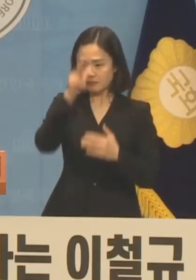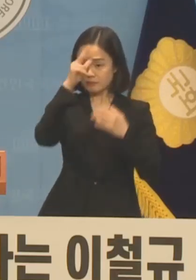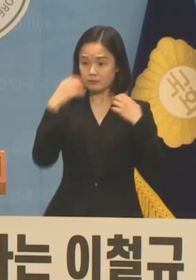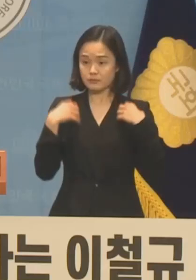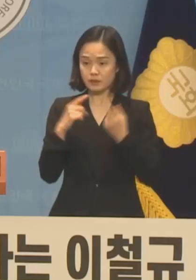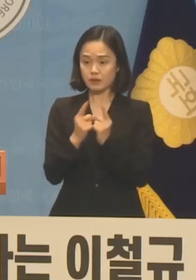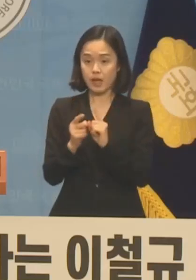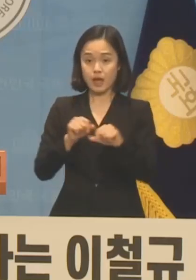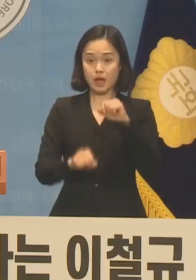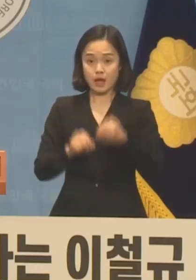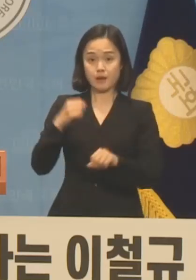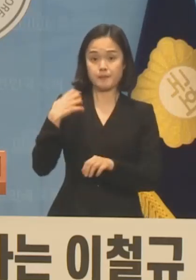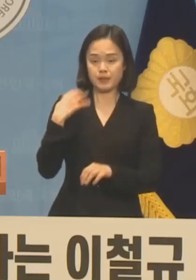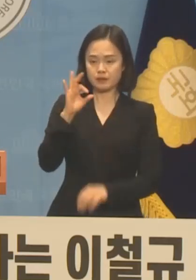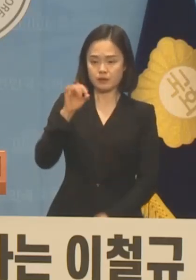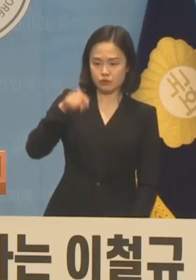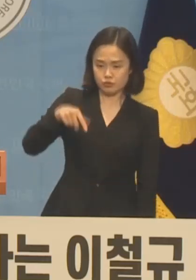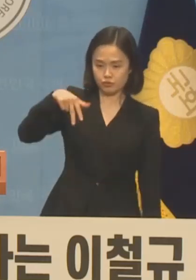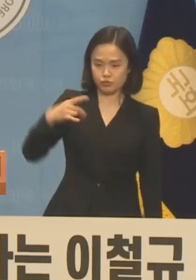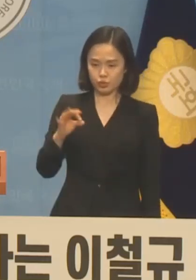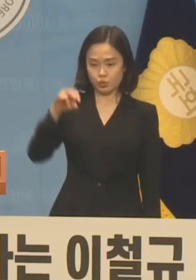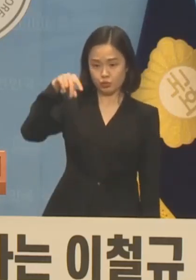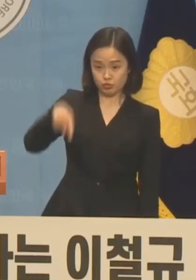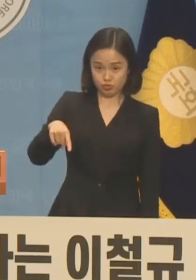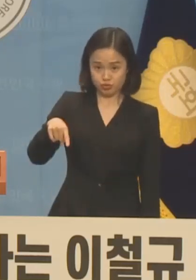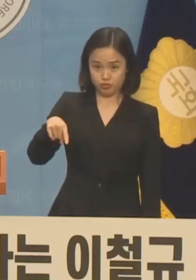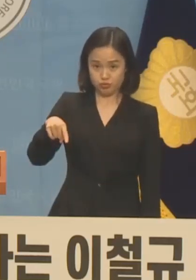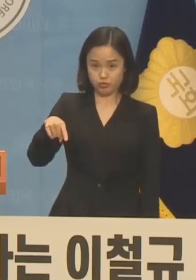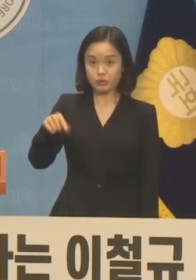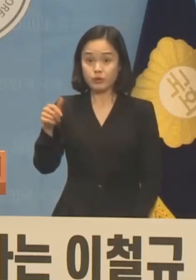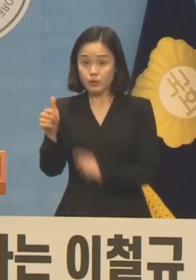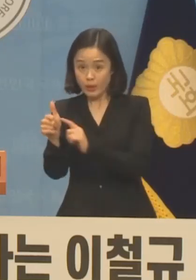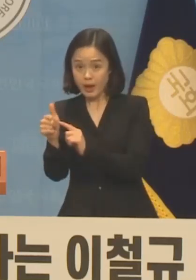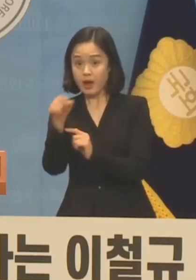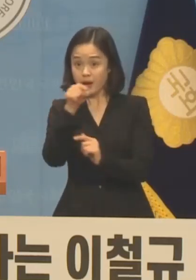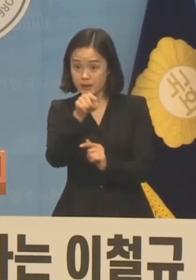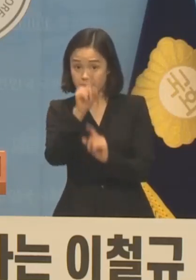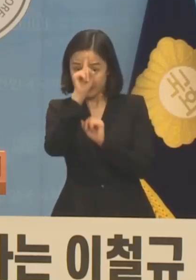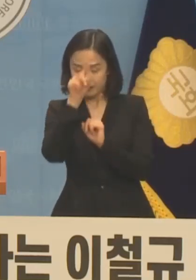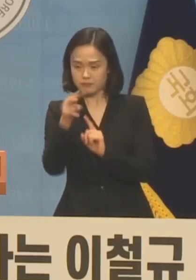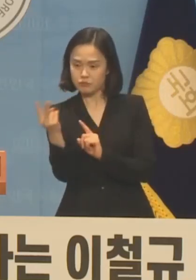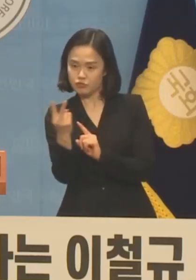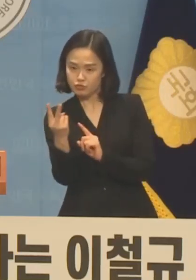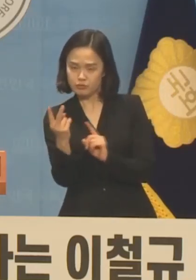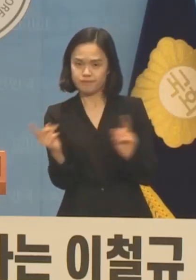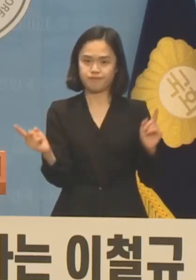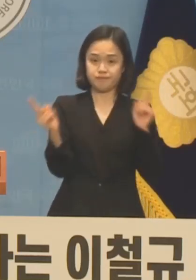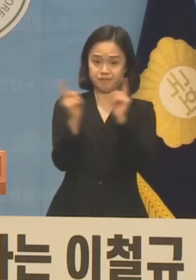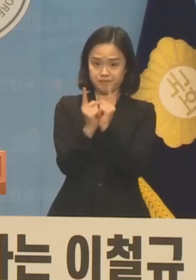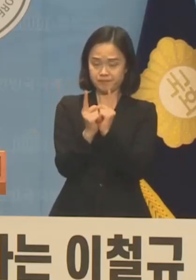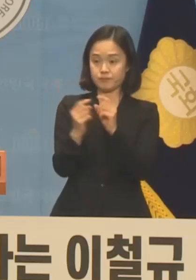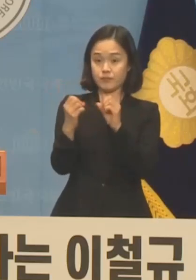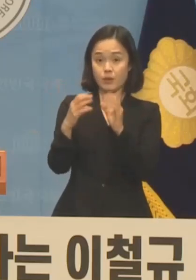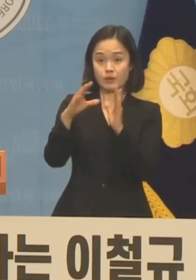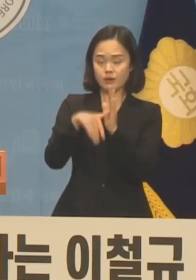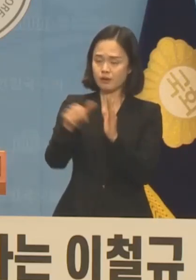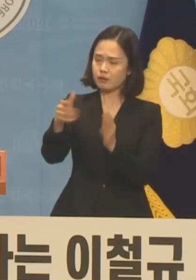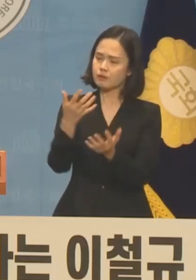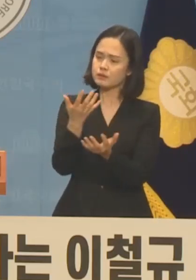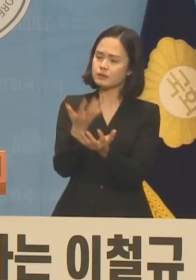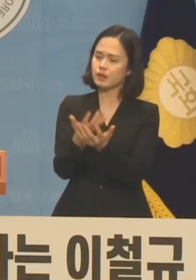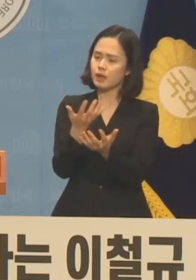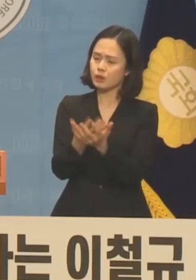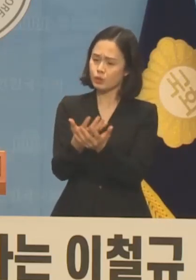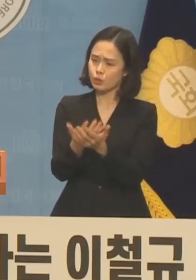우종수 국가수사본부장과 면담하는 자리에서 행정부 공무원에 대한 자료 요구권 등 국회의원의 직무